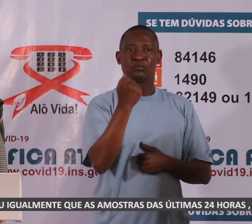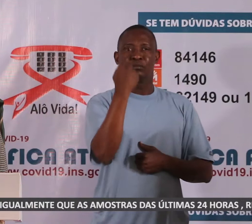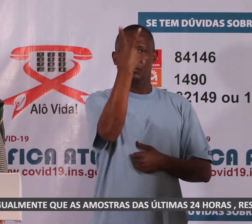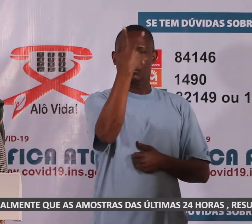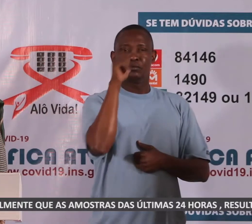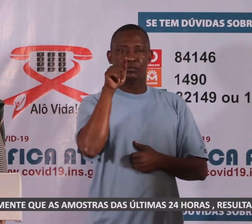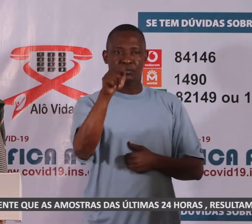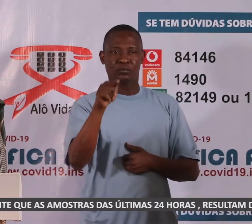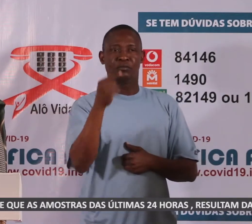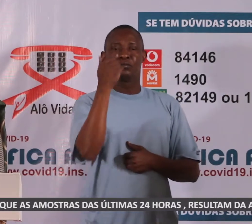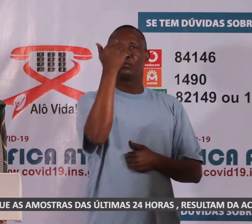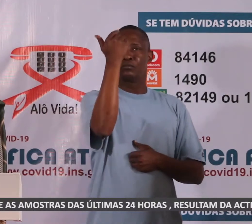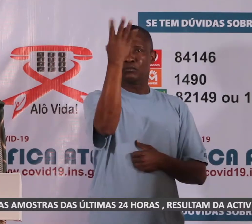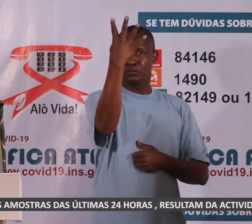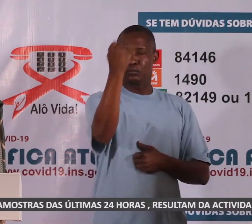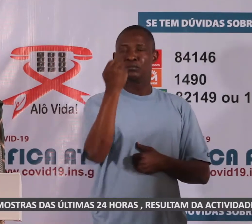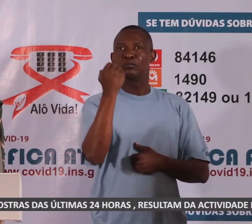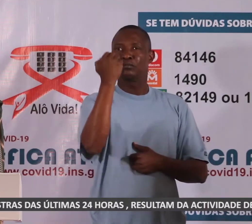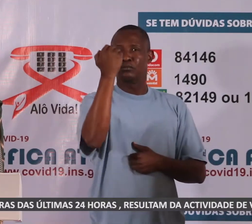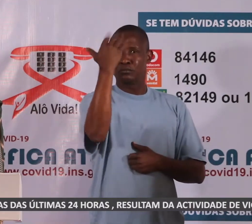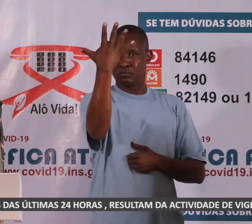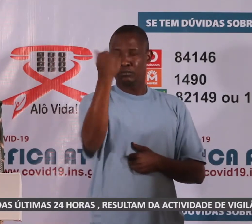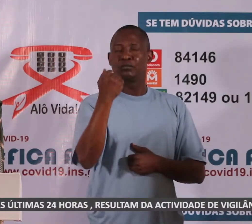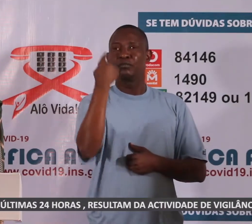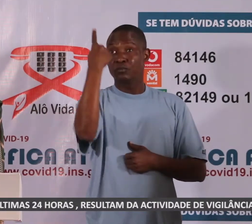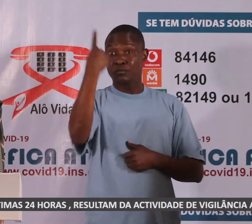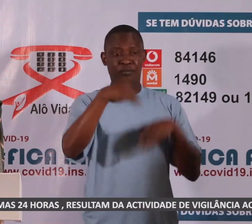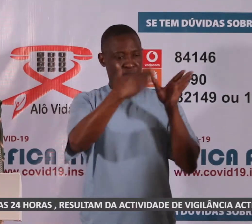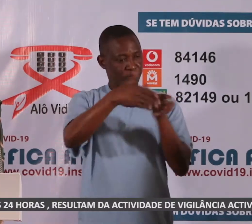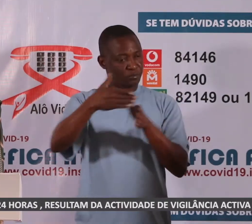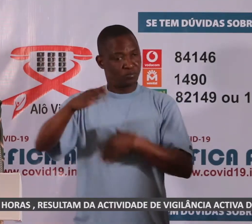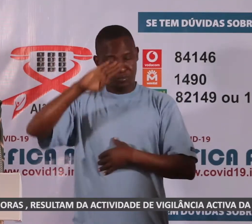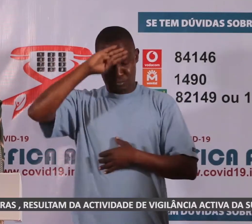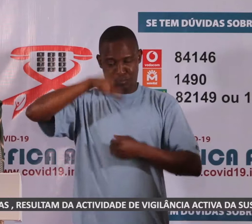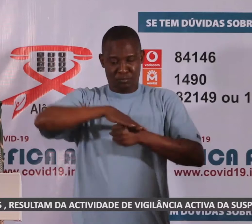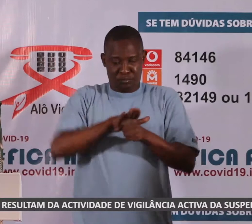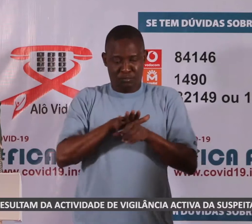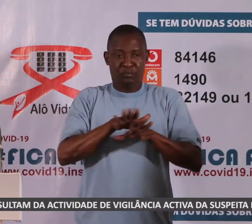9.542.451 casos de infecção de Covid-19. E destes casos,